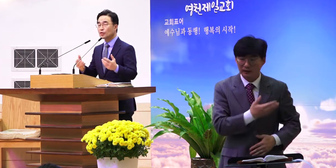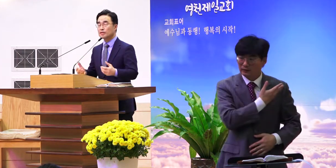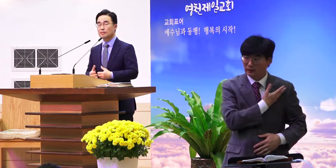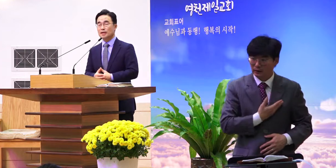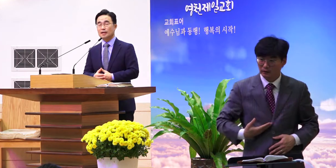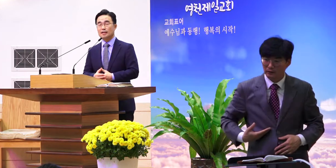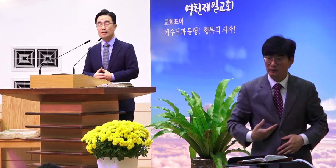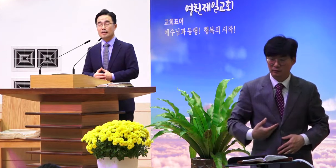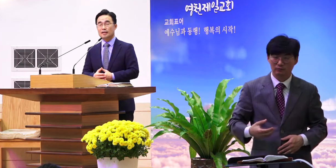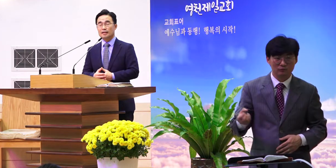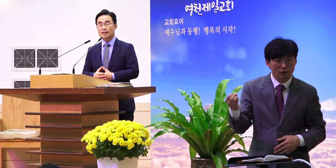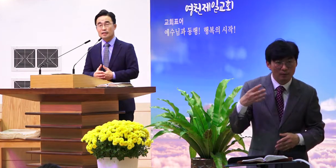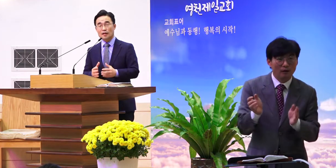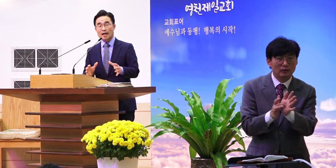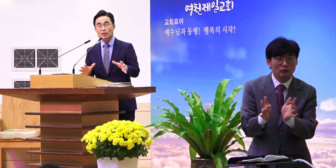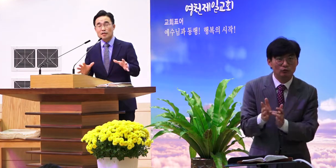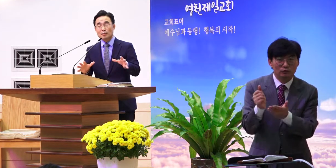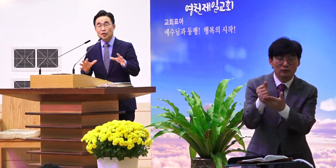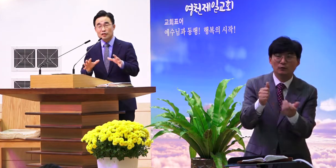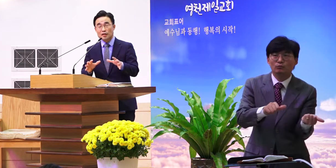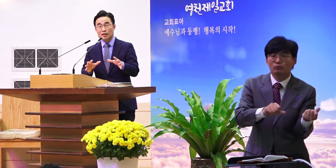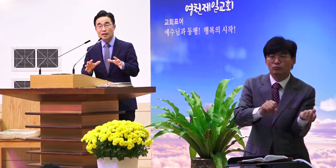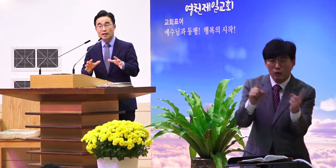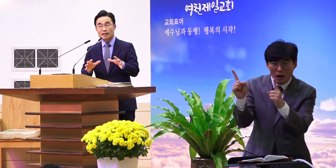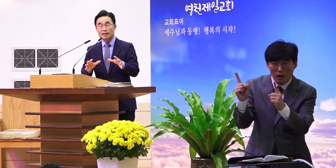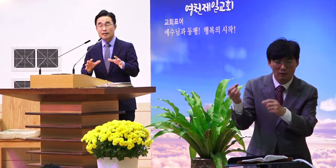믿지 못했습니다. 그래서 한 곳에